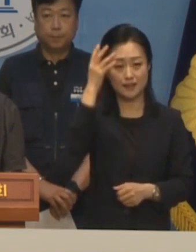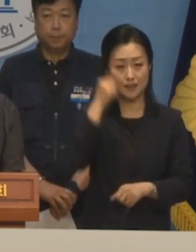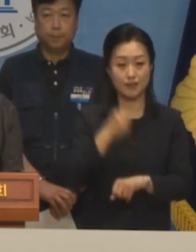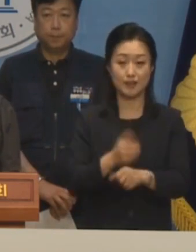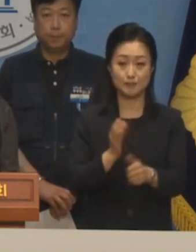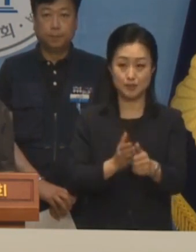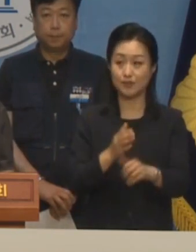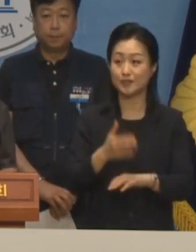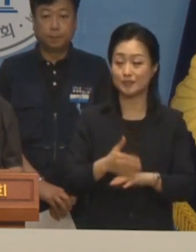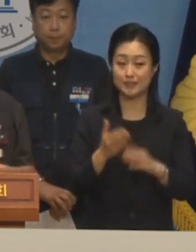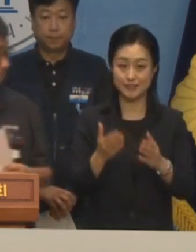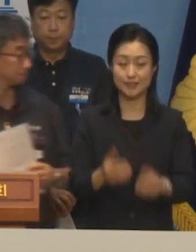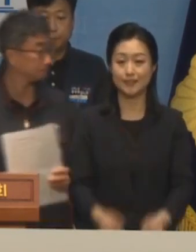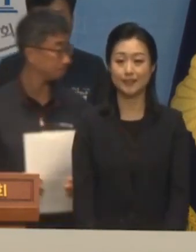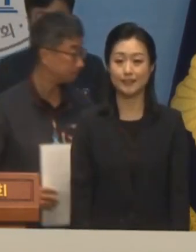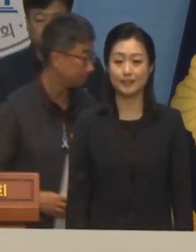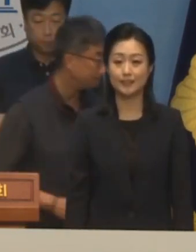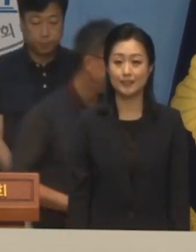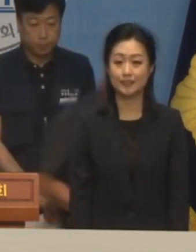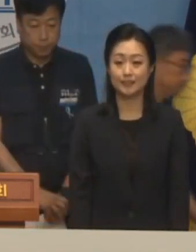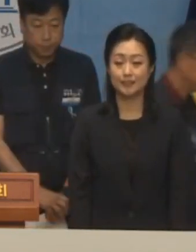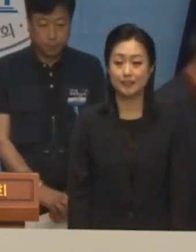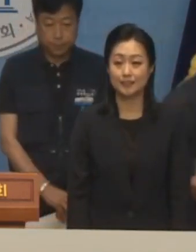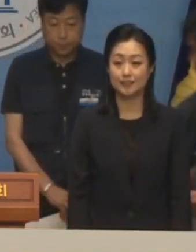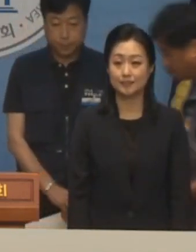합니다. 감사합니다.